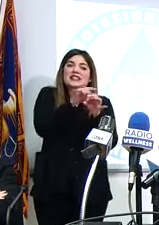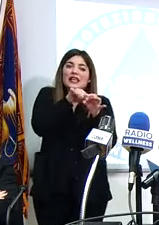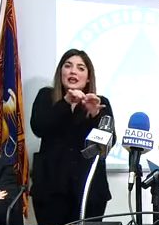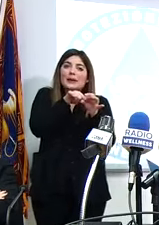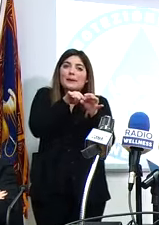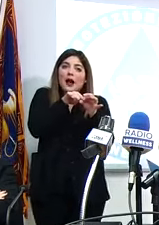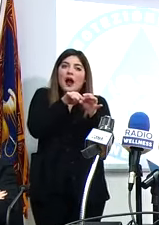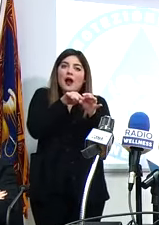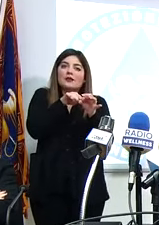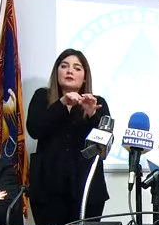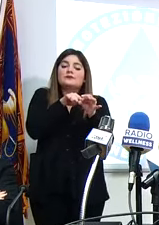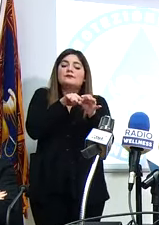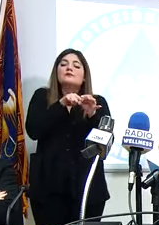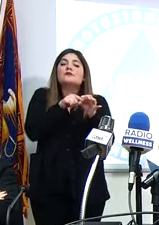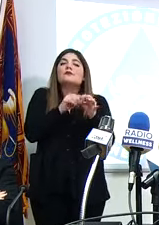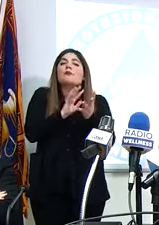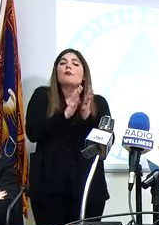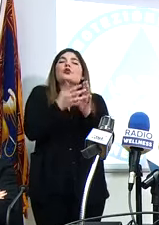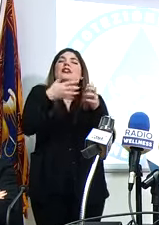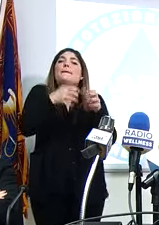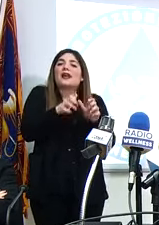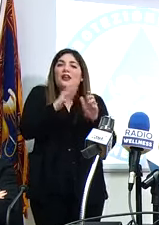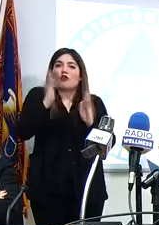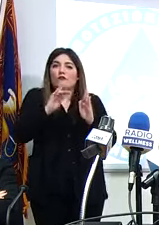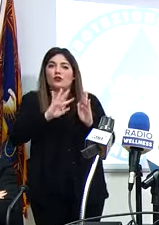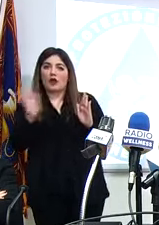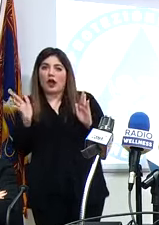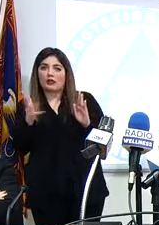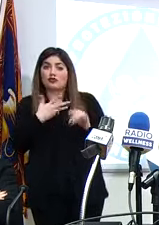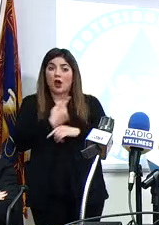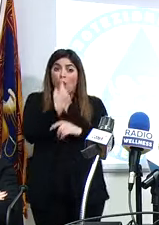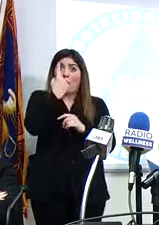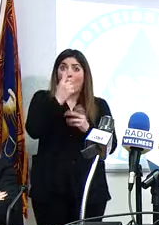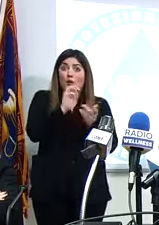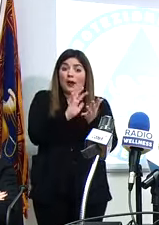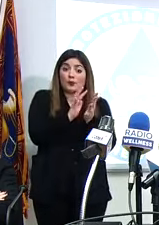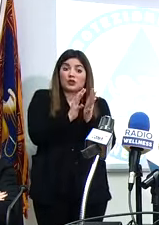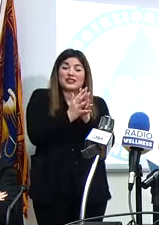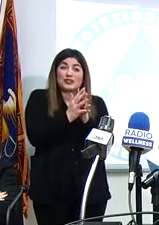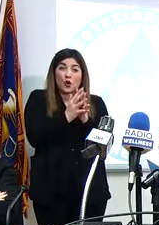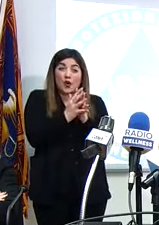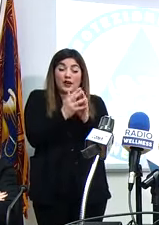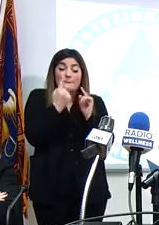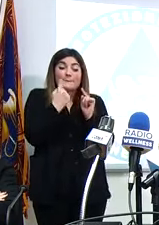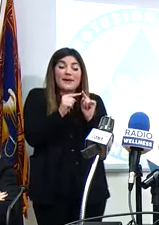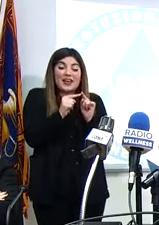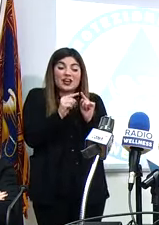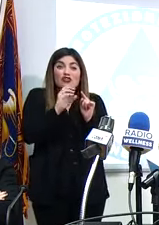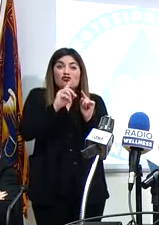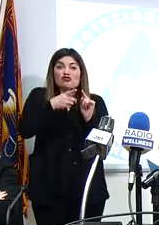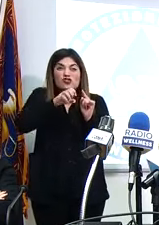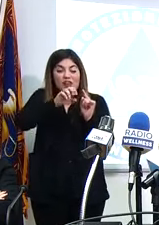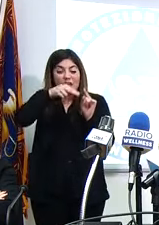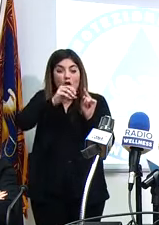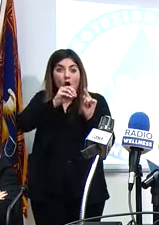altri. Una mutazione per genoma al mese, che è molto poco rispetto agli altri RNA, però